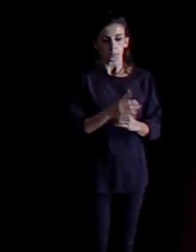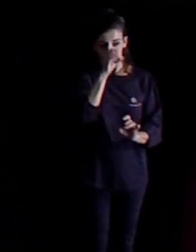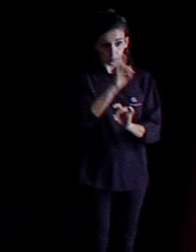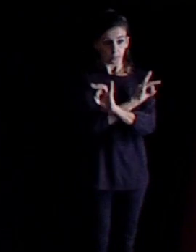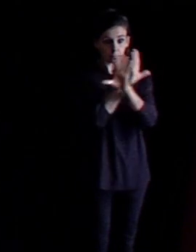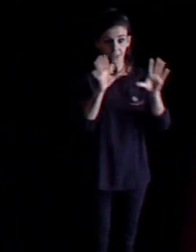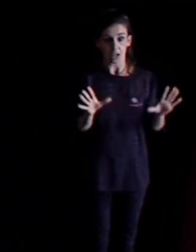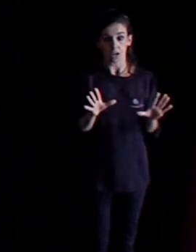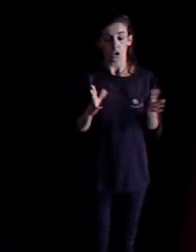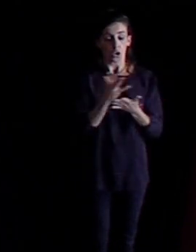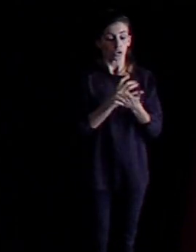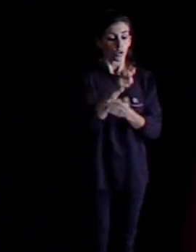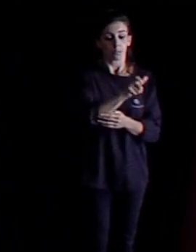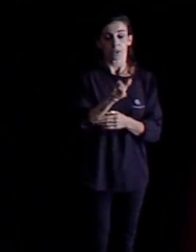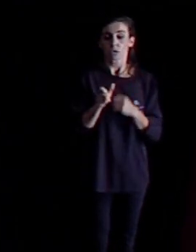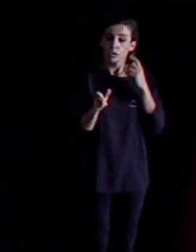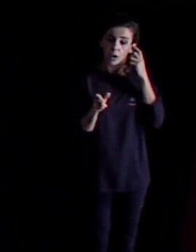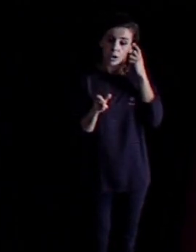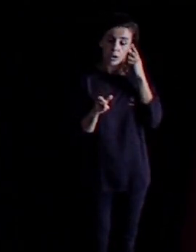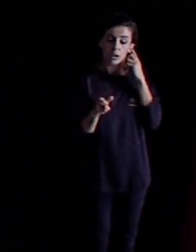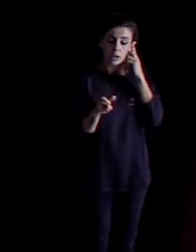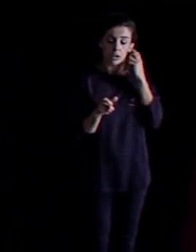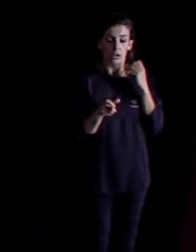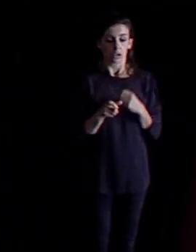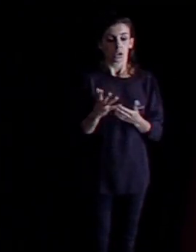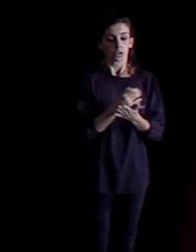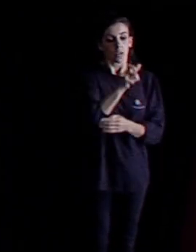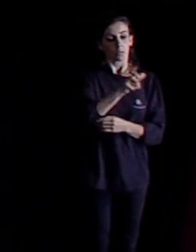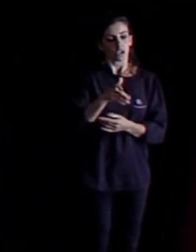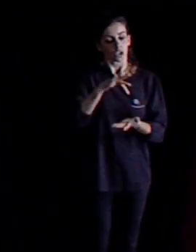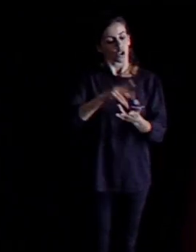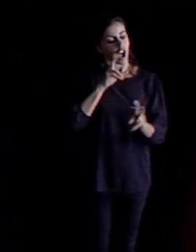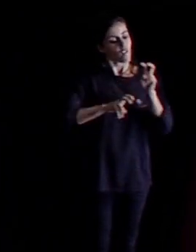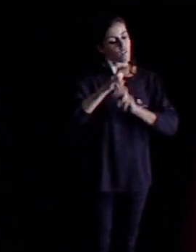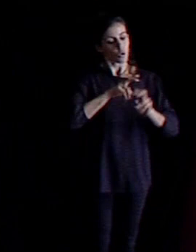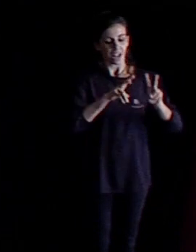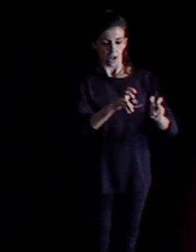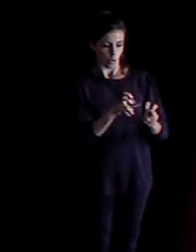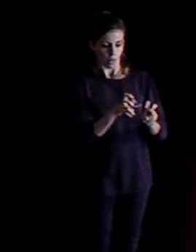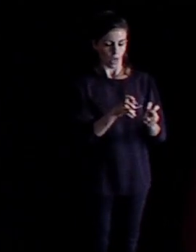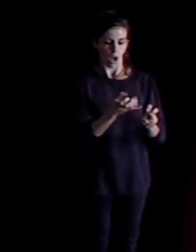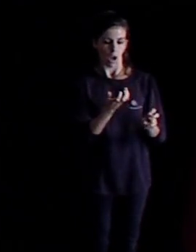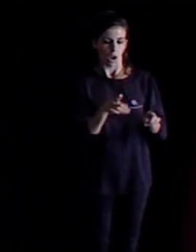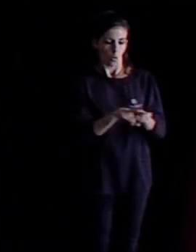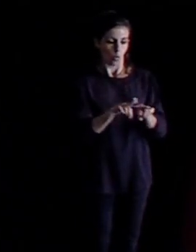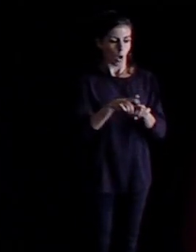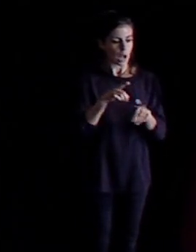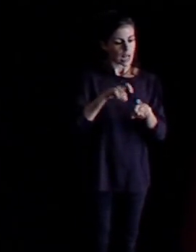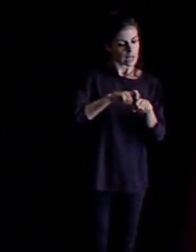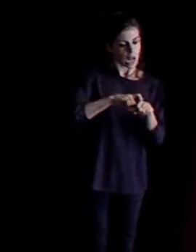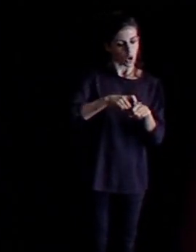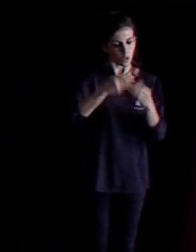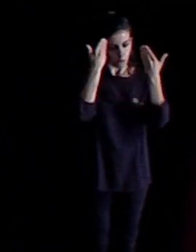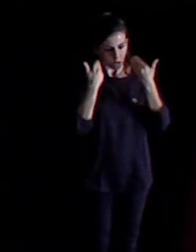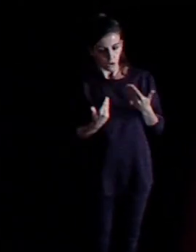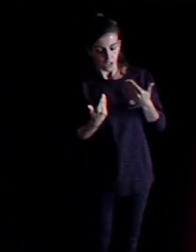Evidentemente, no toda persona que tenga una búsqueda de novedad como rasgo de personalidad, ni todo adolescente